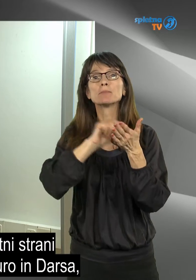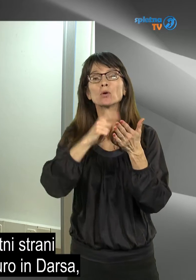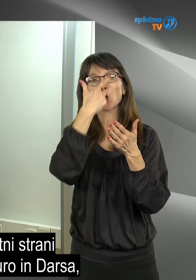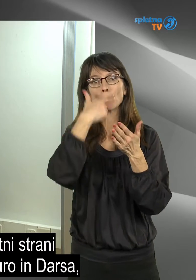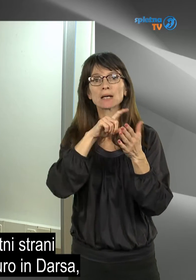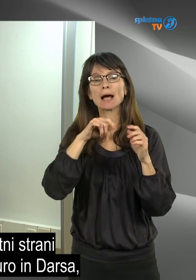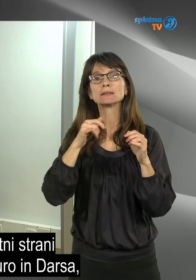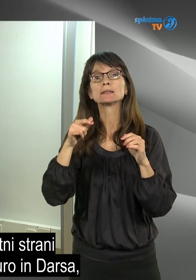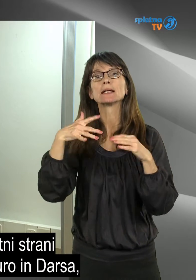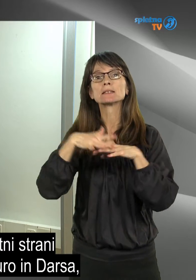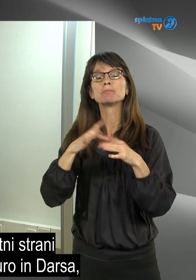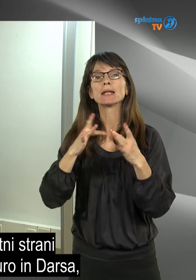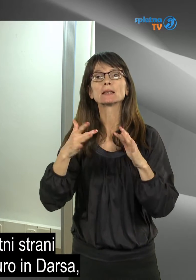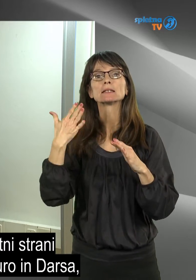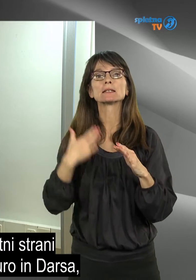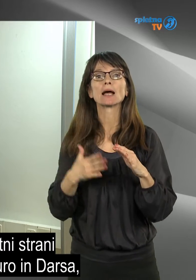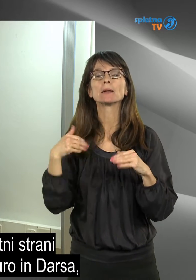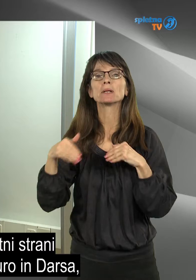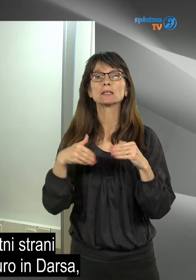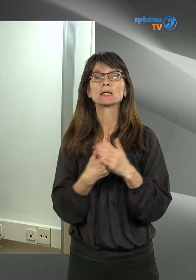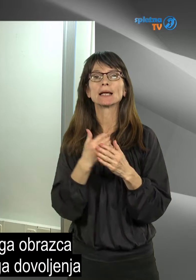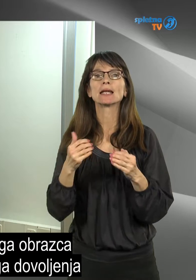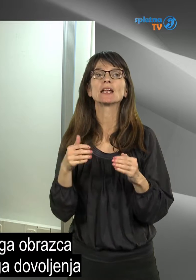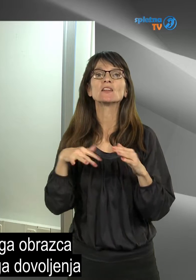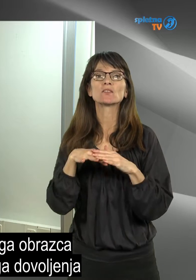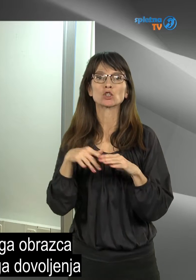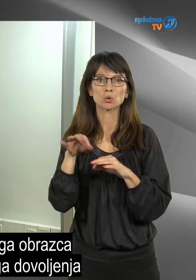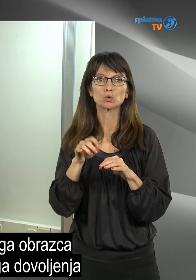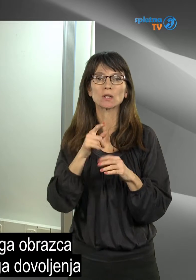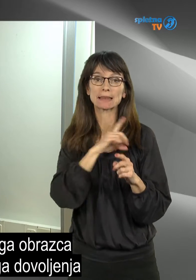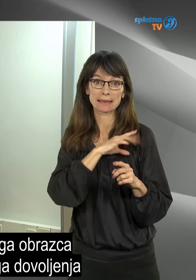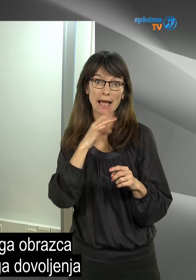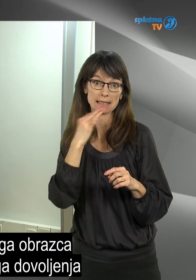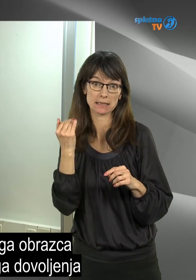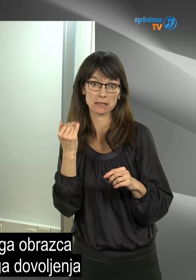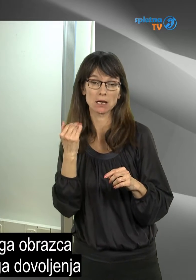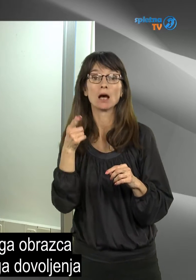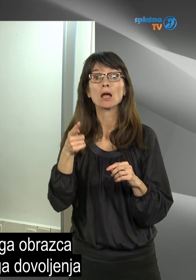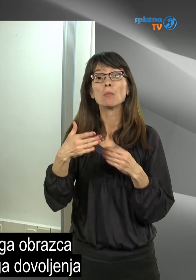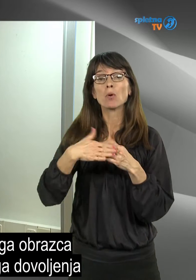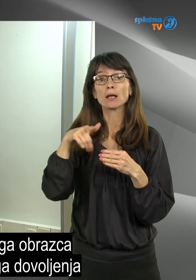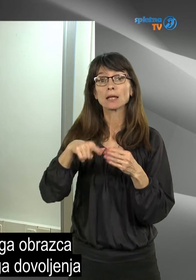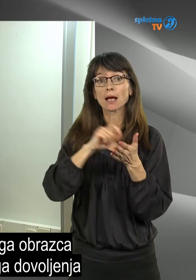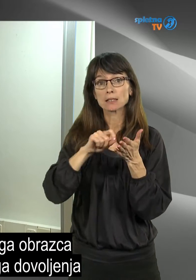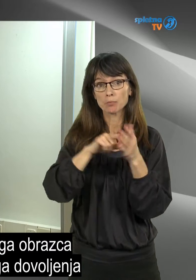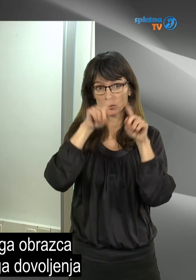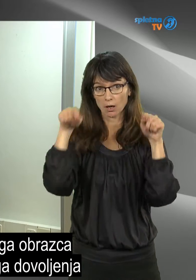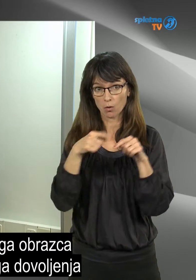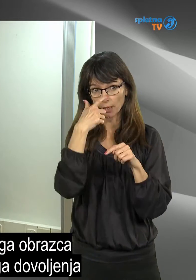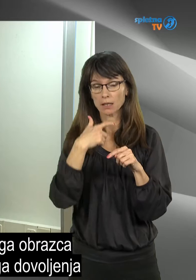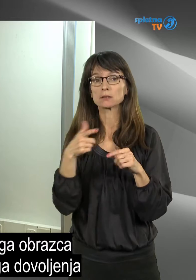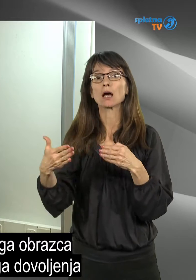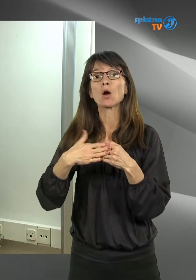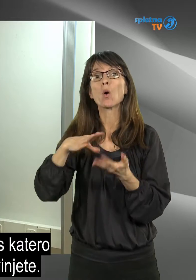spletni strani Ministrstva za infrastrukturo in Darsa, in poleg tega izpolnjenega obrazca priložijo kopijo